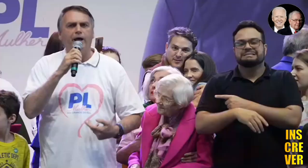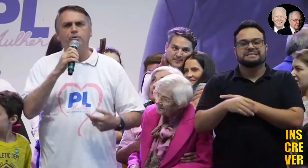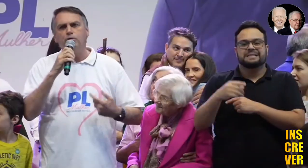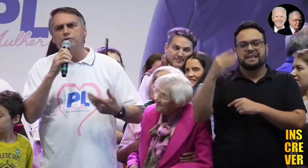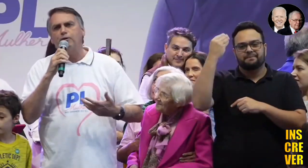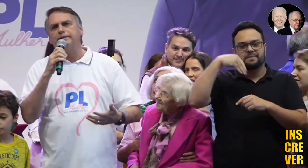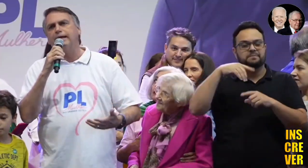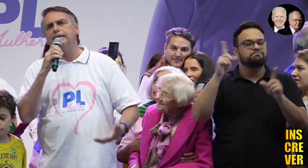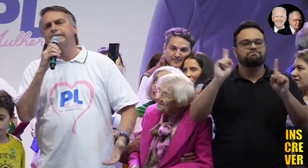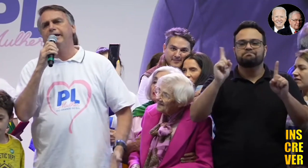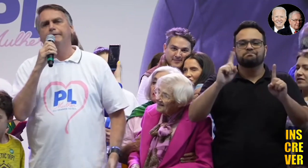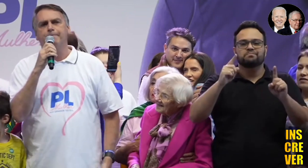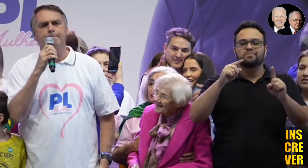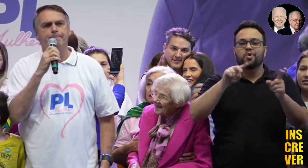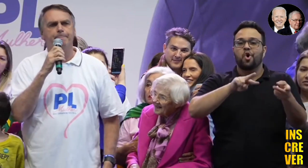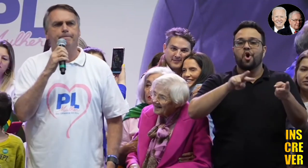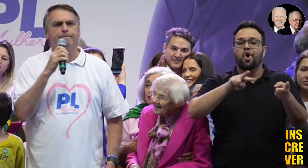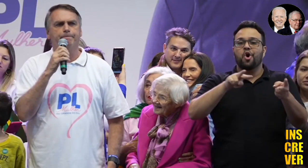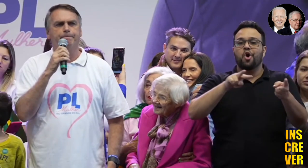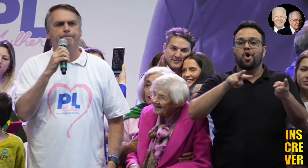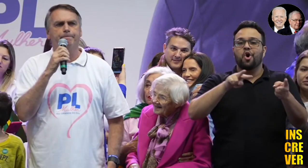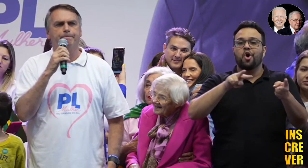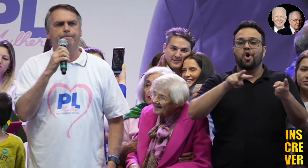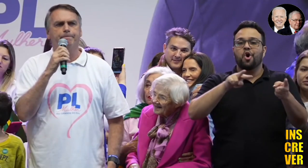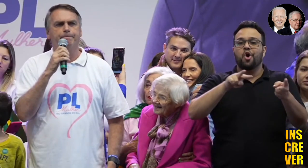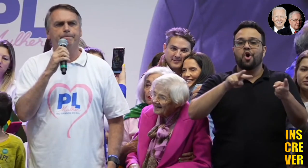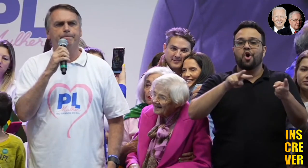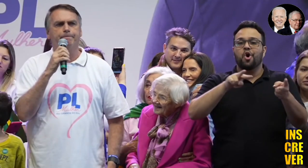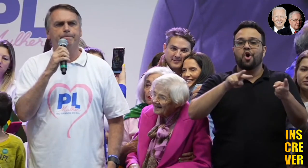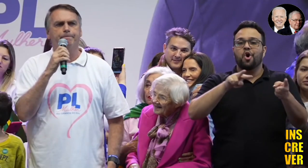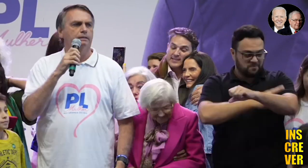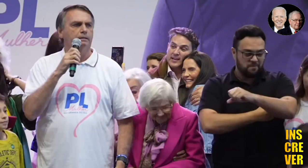Serviu para nos fortalecer.